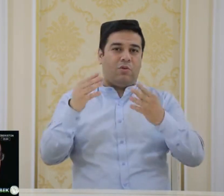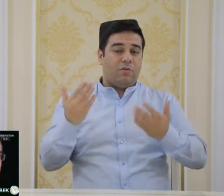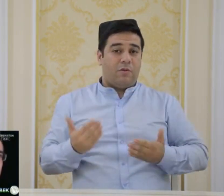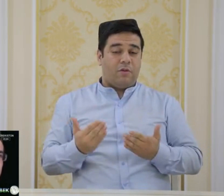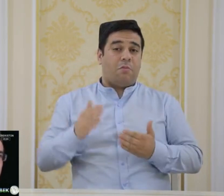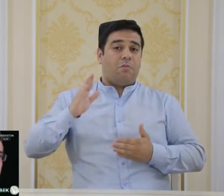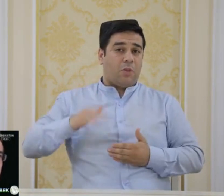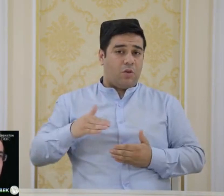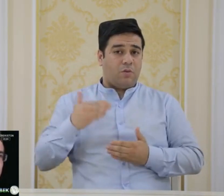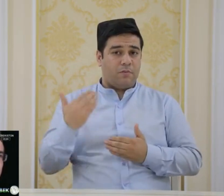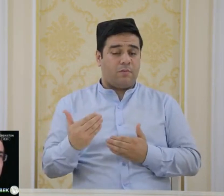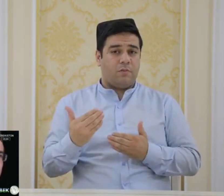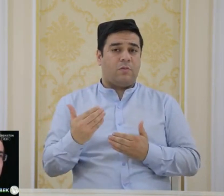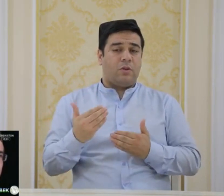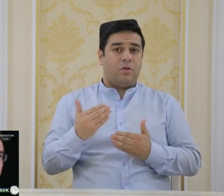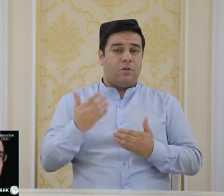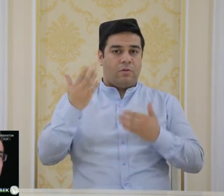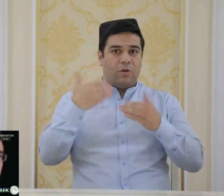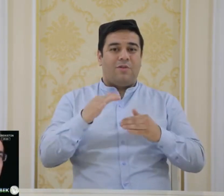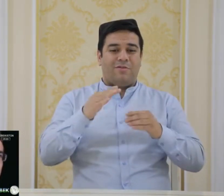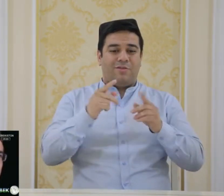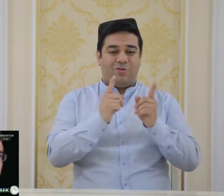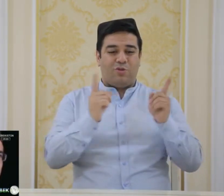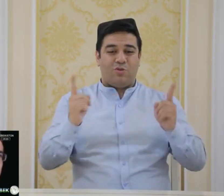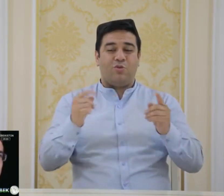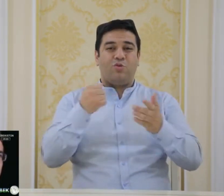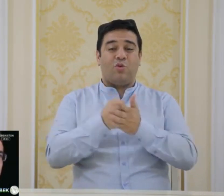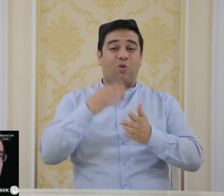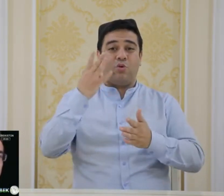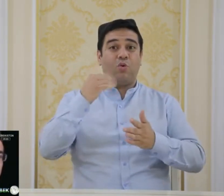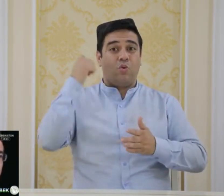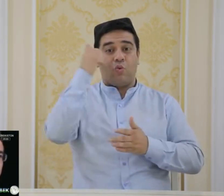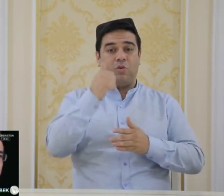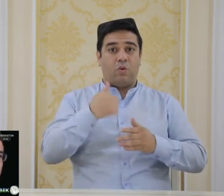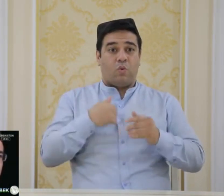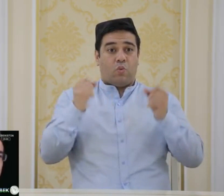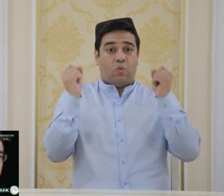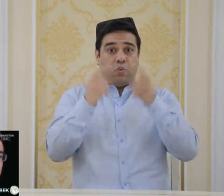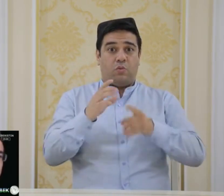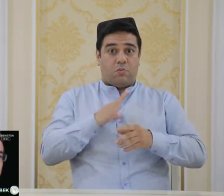men oxirgi 4 yil davomiga bilib qolganimdan keyin